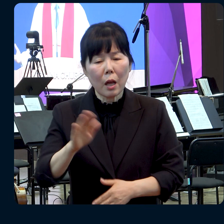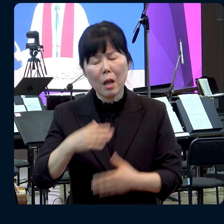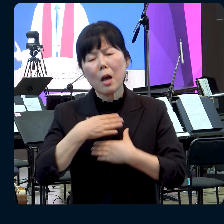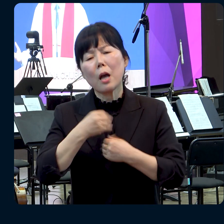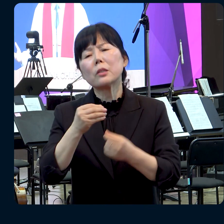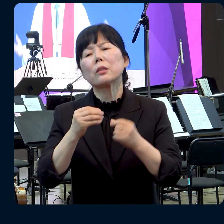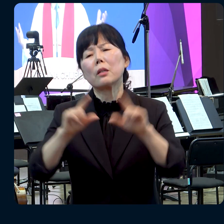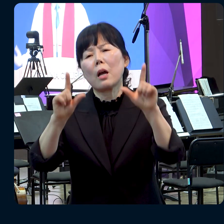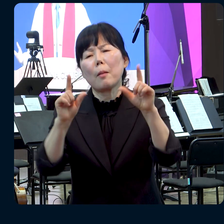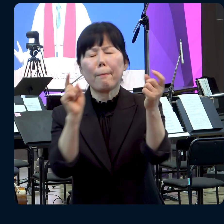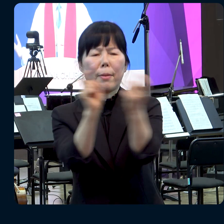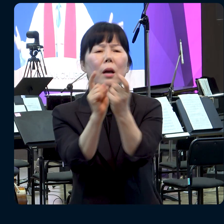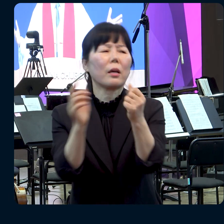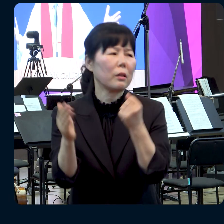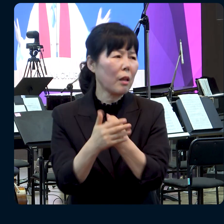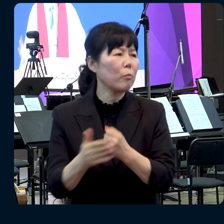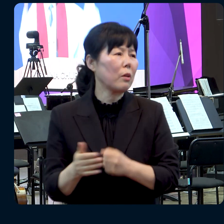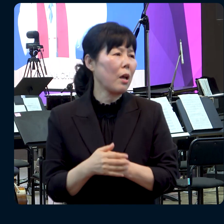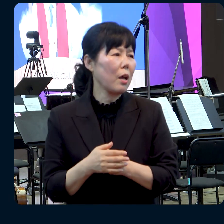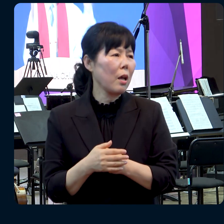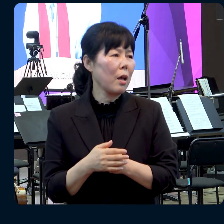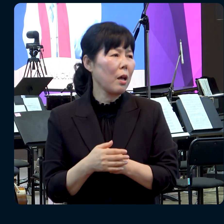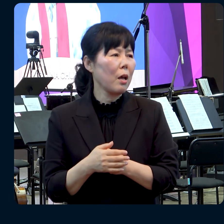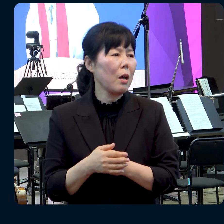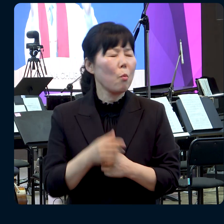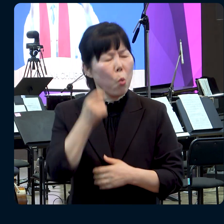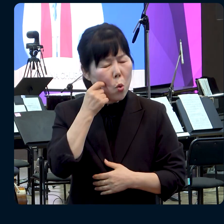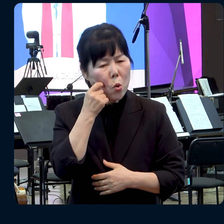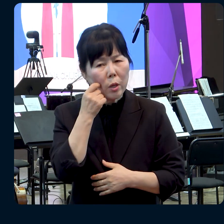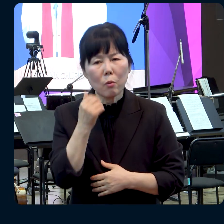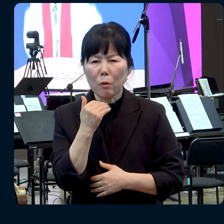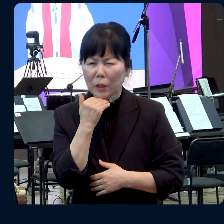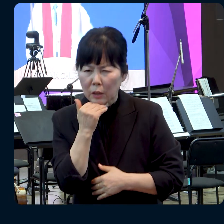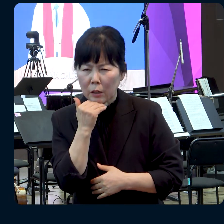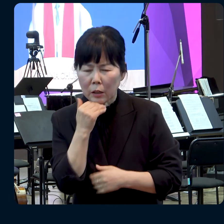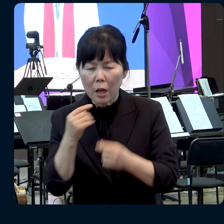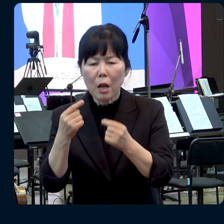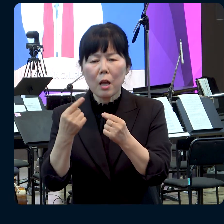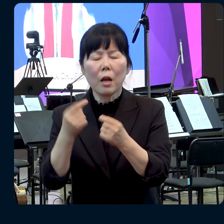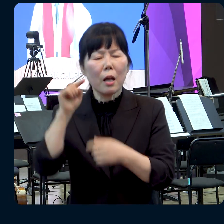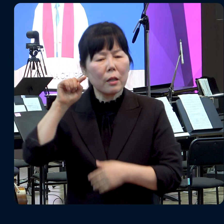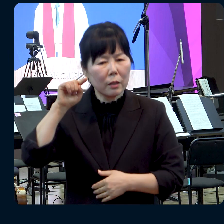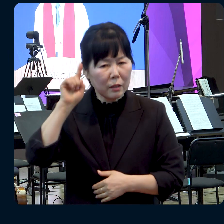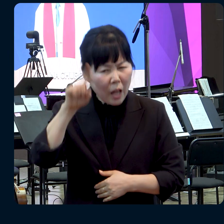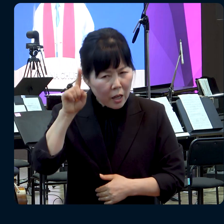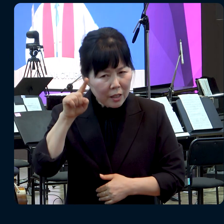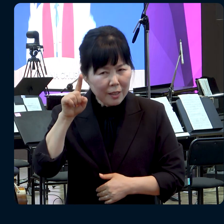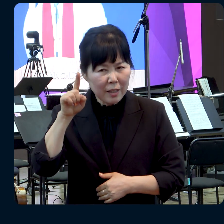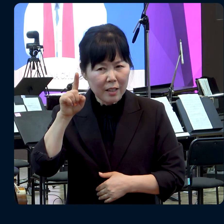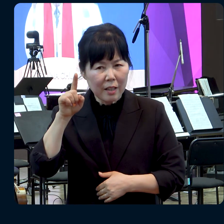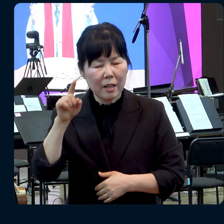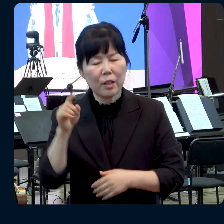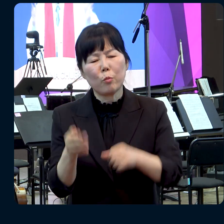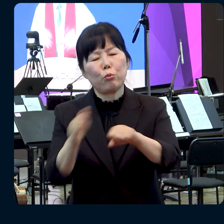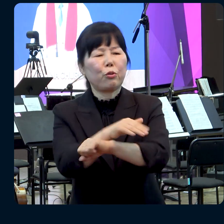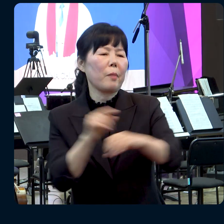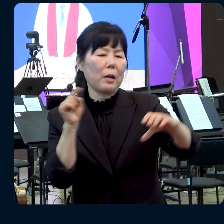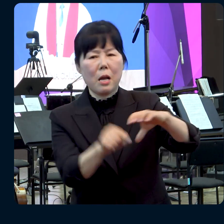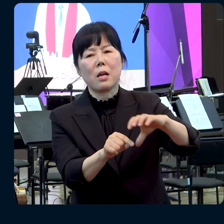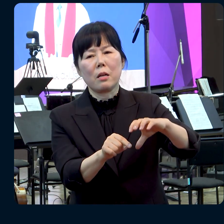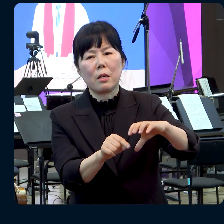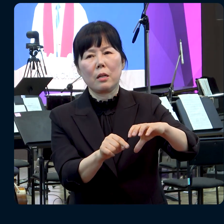거예요. 기다렸다가 안식 후 첫날 새벽에 아직 컴컴할 때, 그때 그 무덤을 향해 간 거예요.